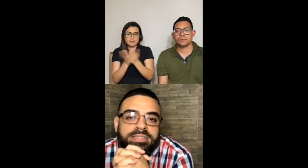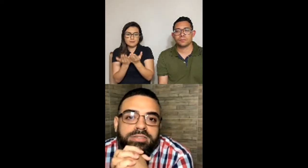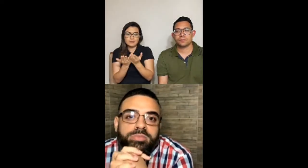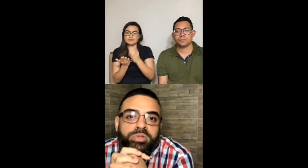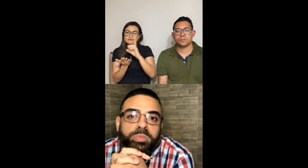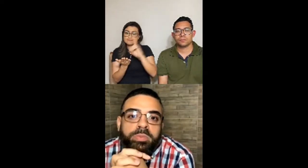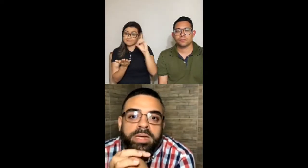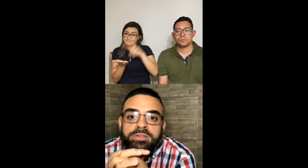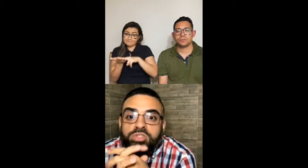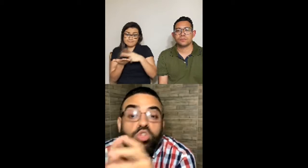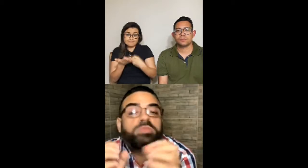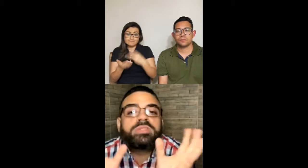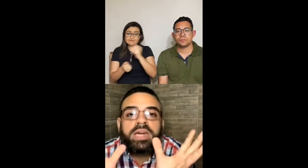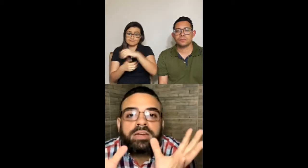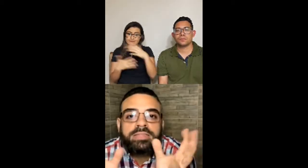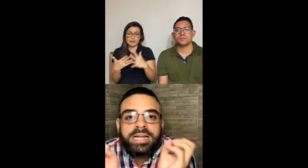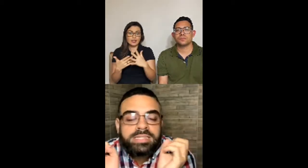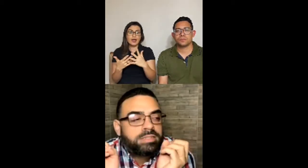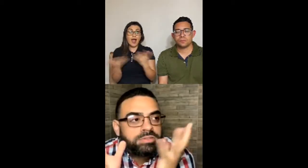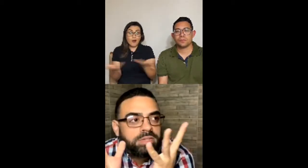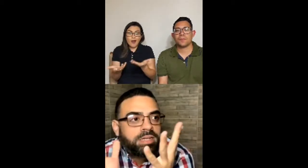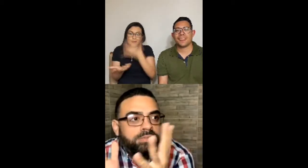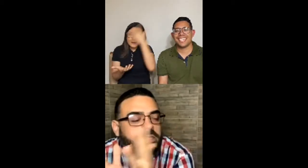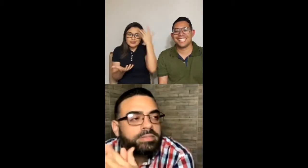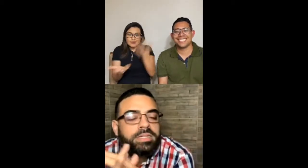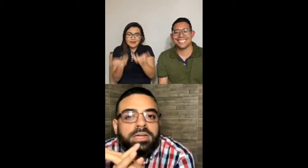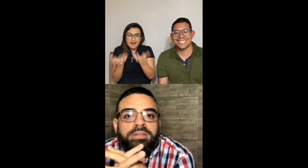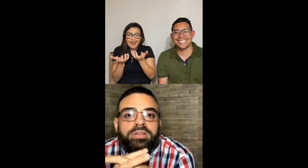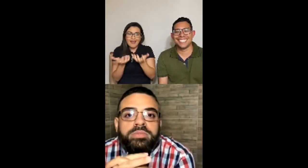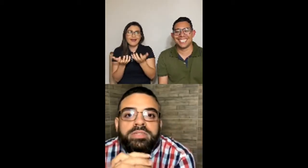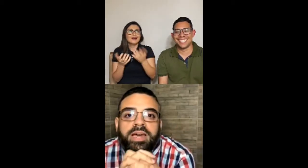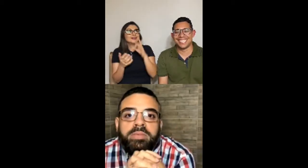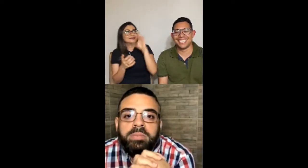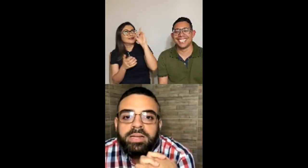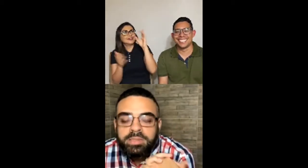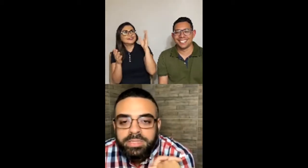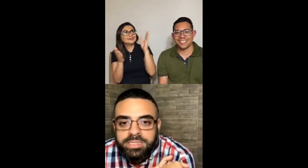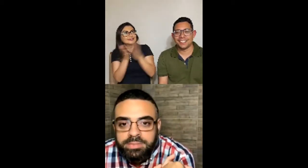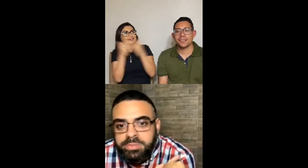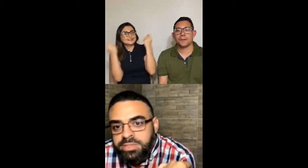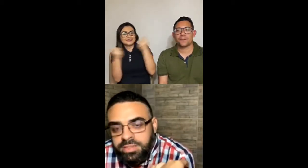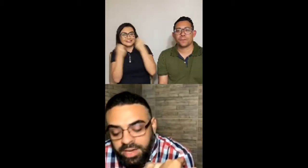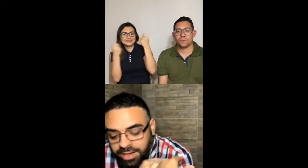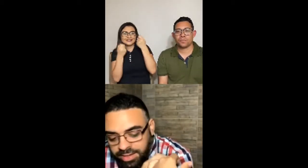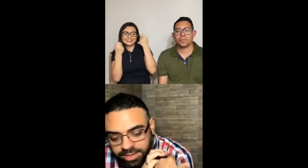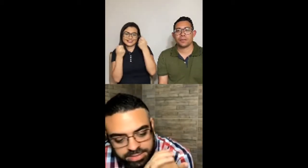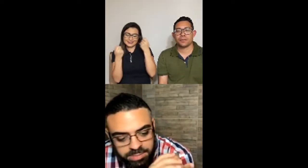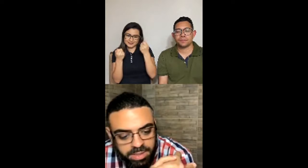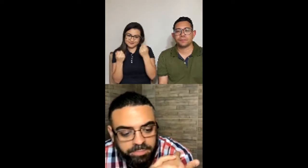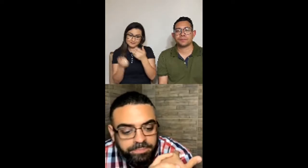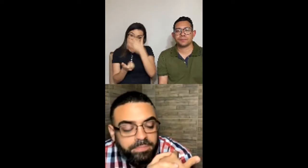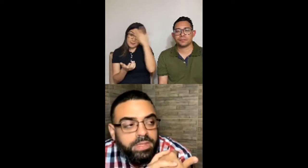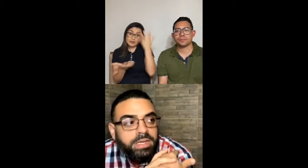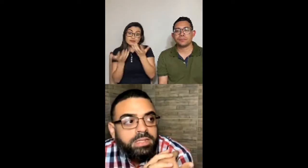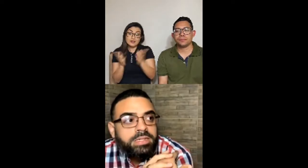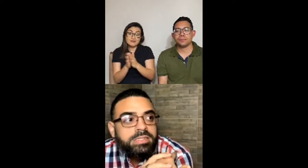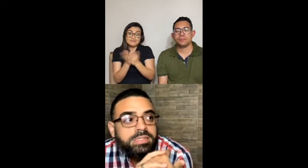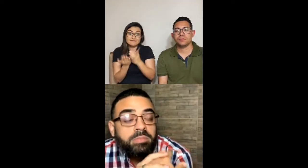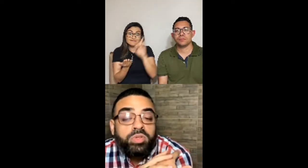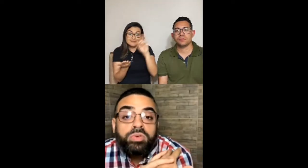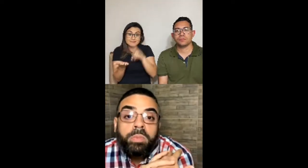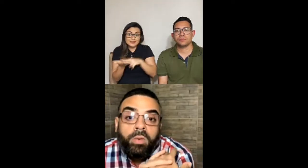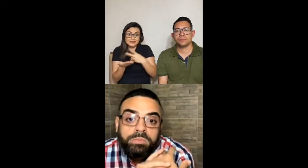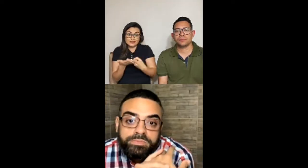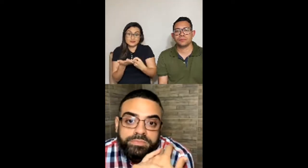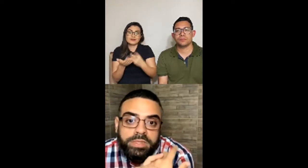Libras. Então, essa é uma luta que eu vejo que, graças a Deus, mudou para o bem. Hoje todo mundo quer, graças a Deus, aleluia. Todo mundo